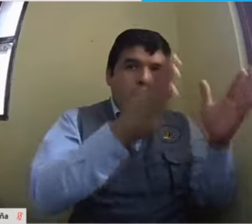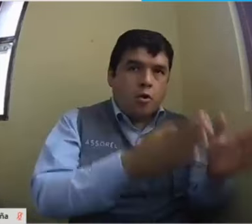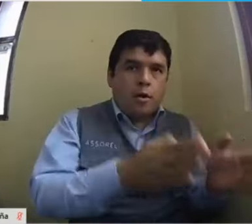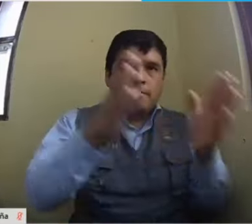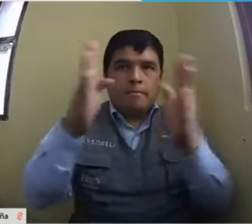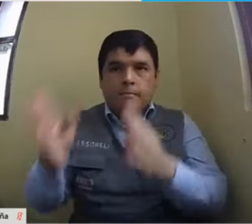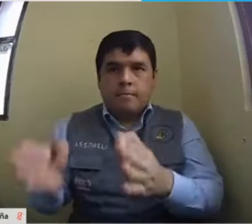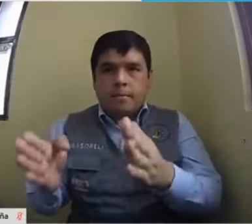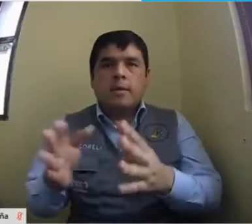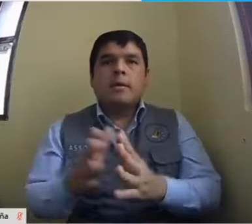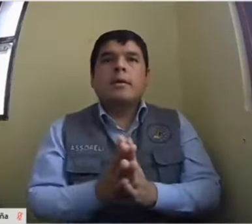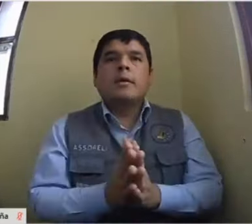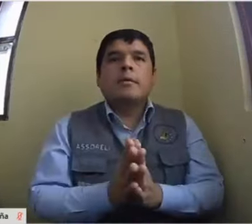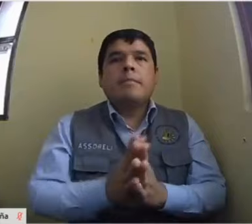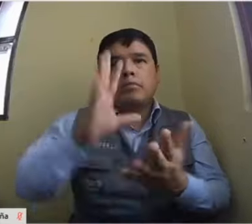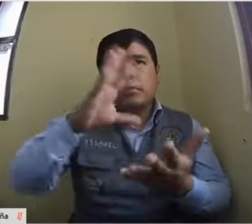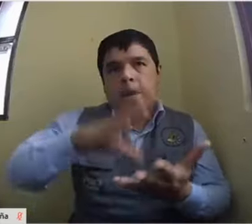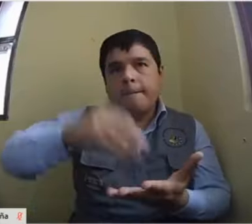Familia es la seña de familia, recuerda Ronald.